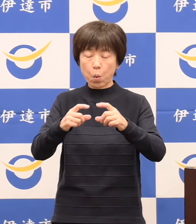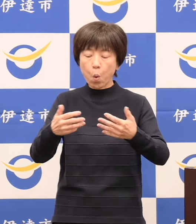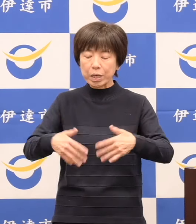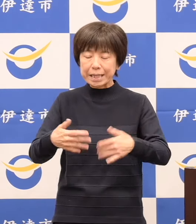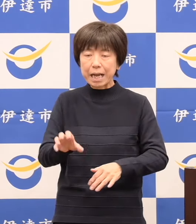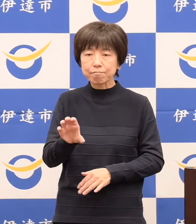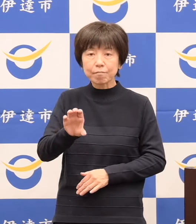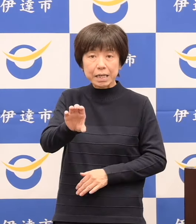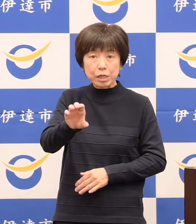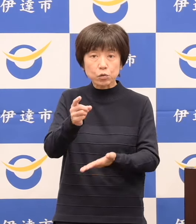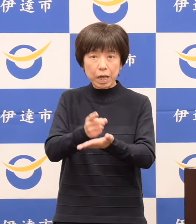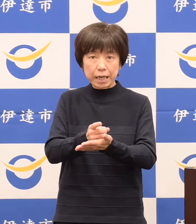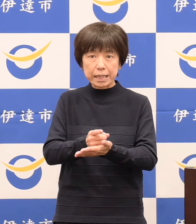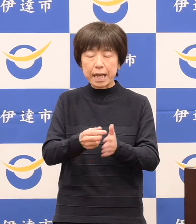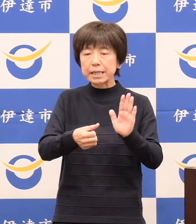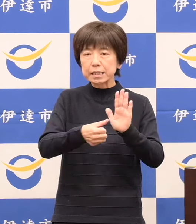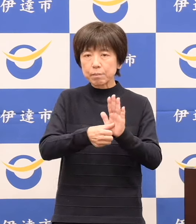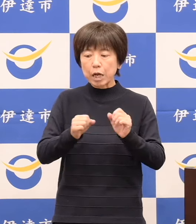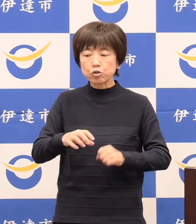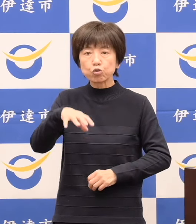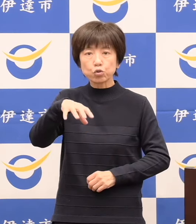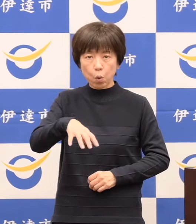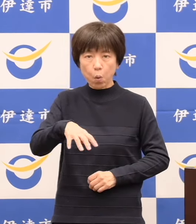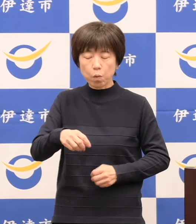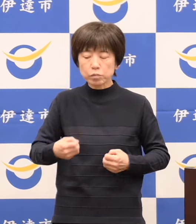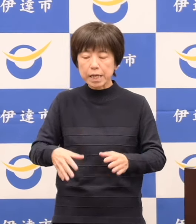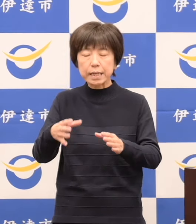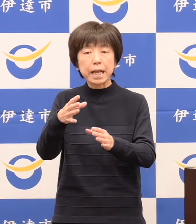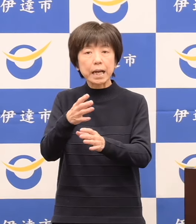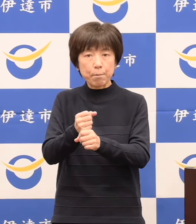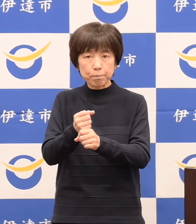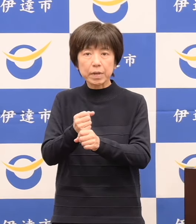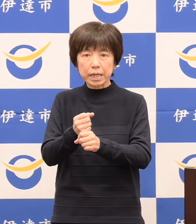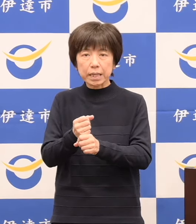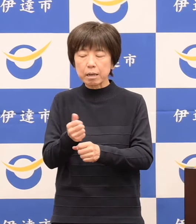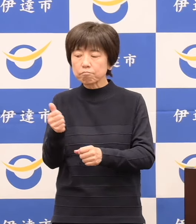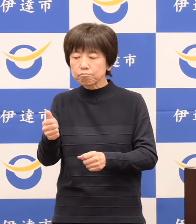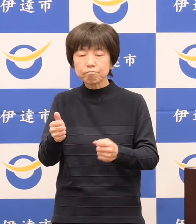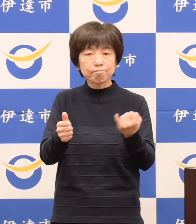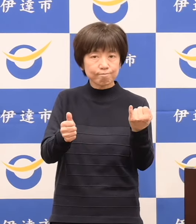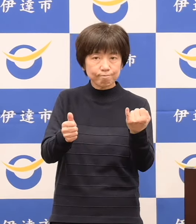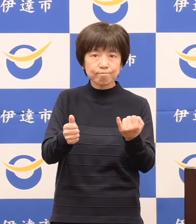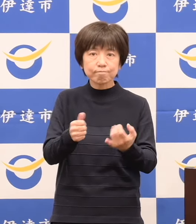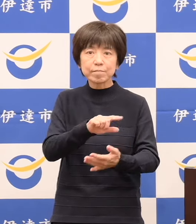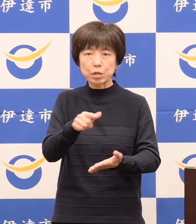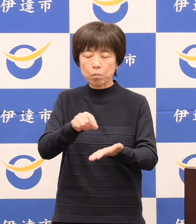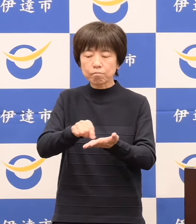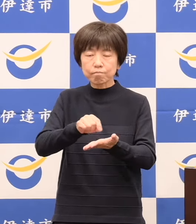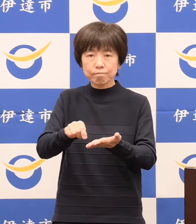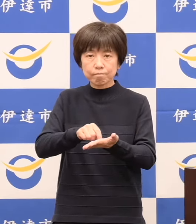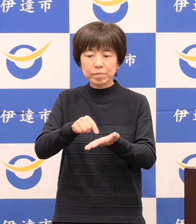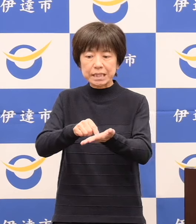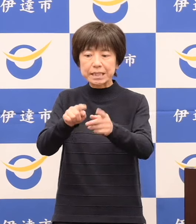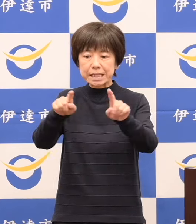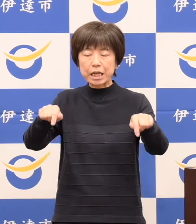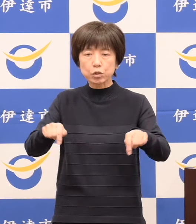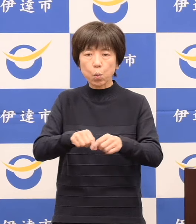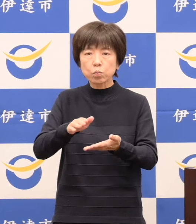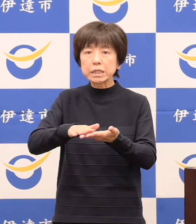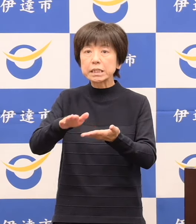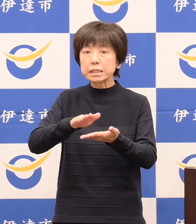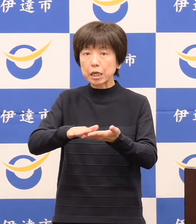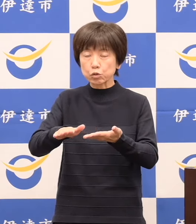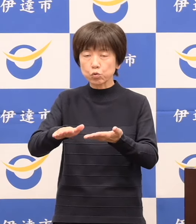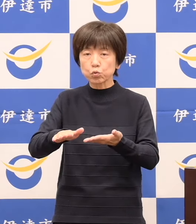けで氏名、住所、生年月日、性別等が記載された申請書が印刷をされ